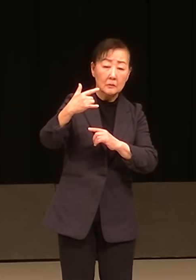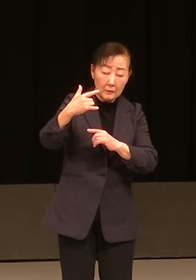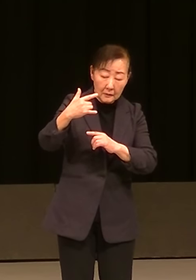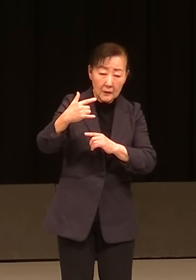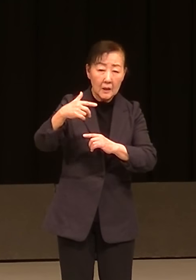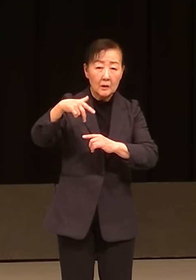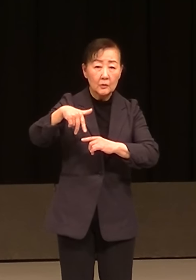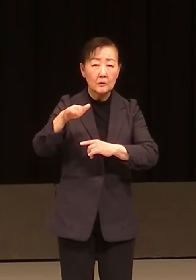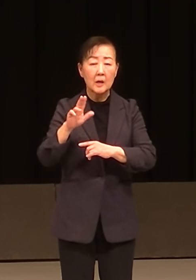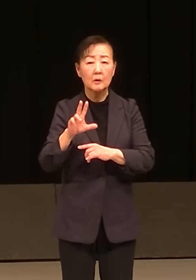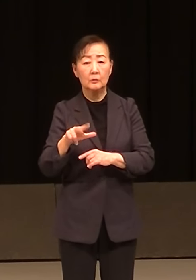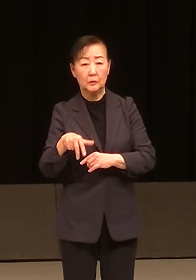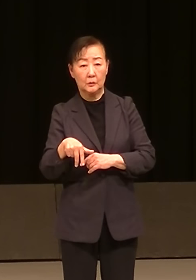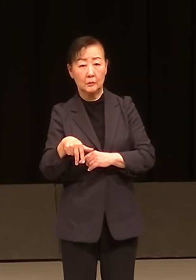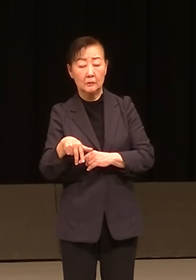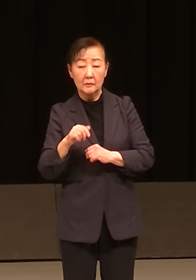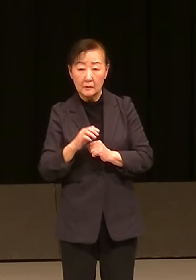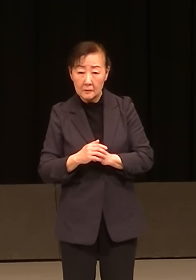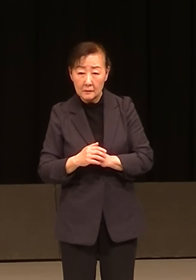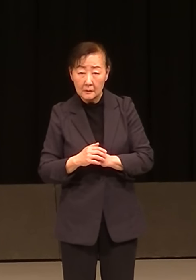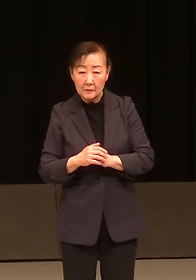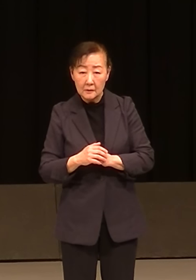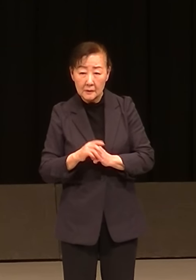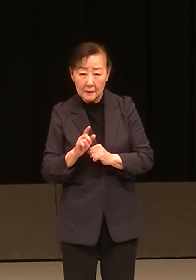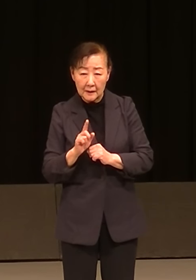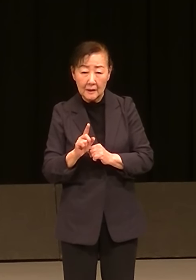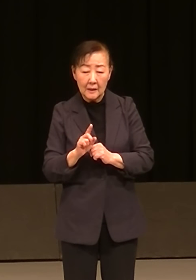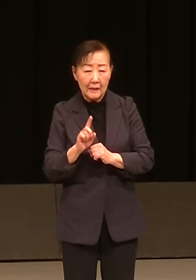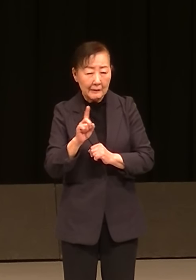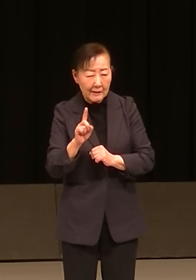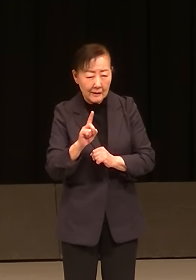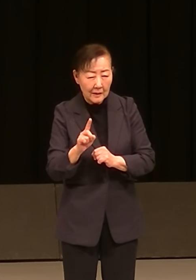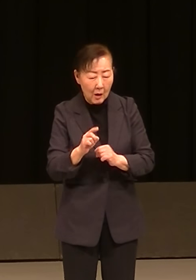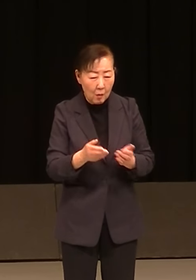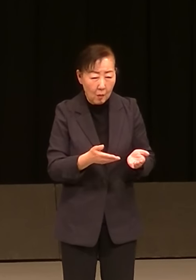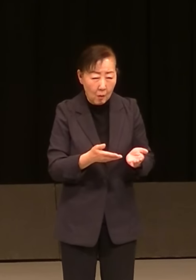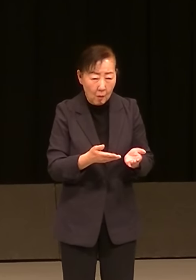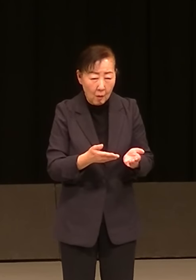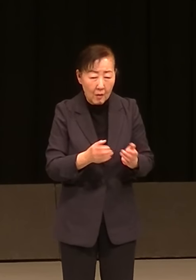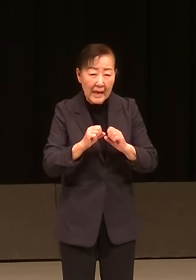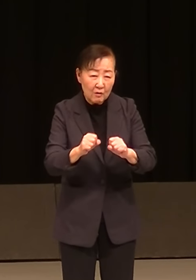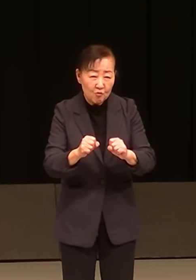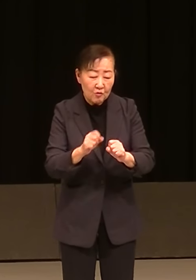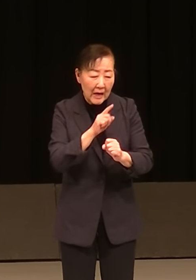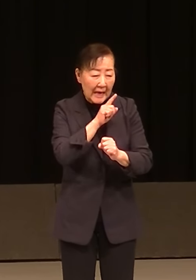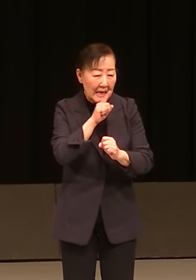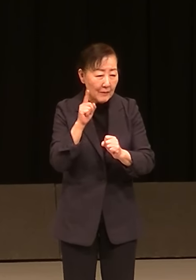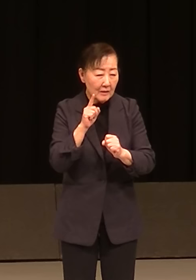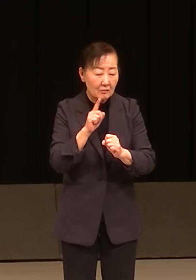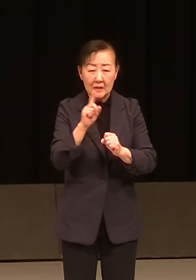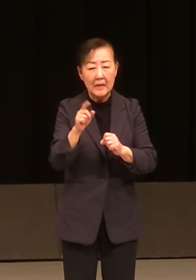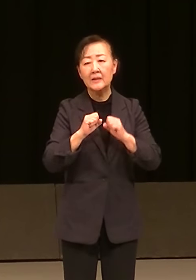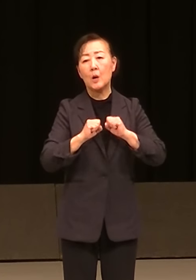というものですが、ステルス裏に何事かを運ぶというのは秘密裏に何かを